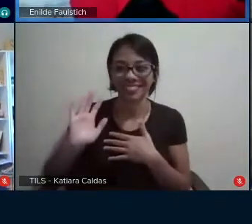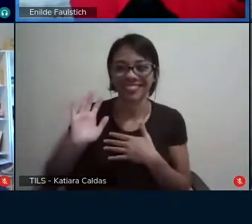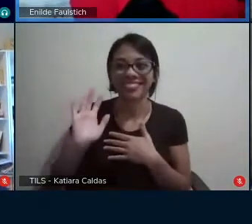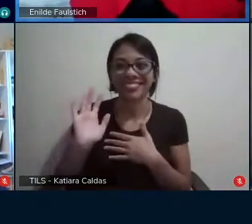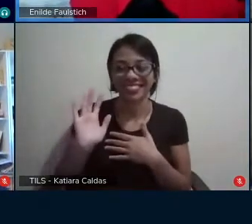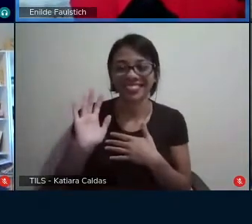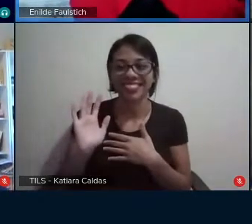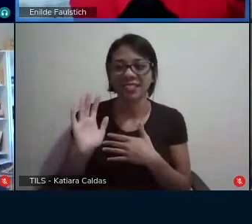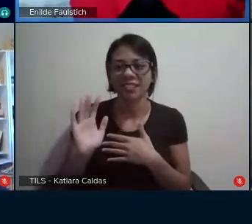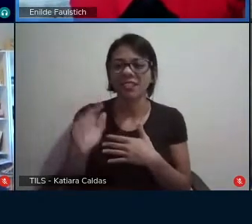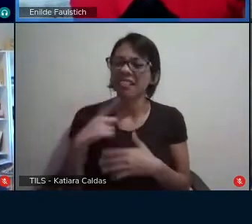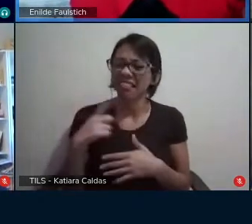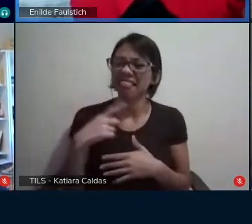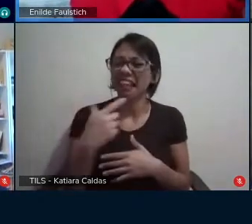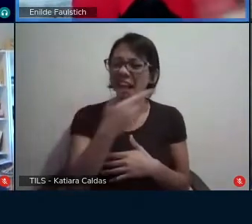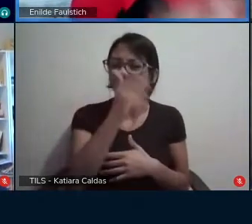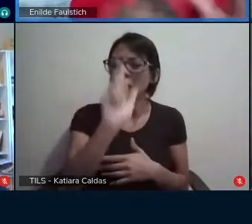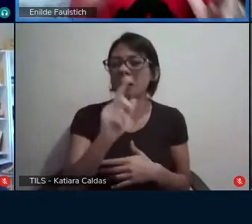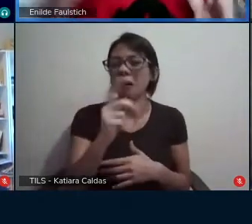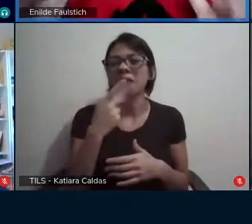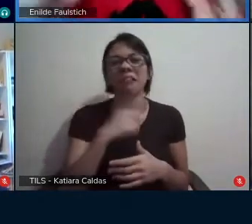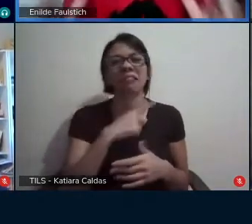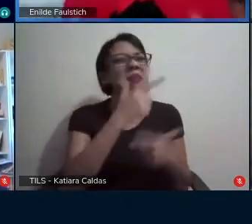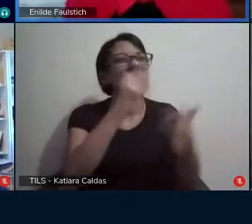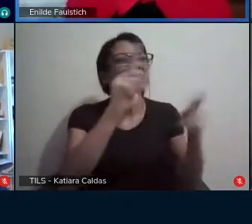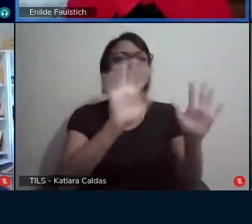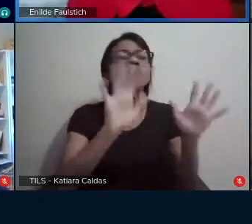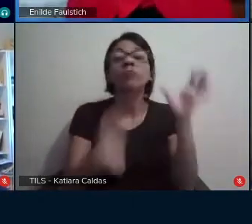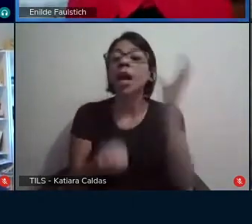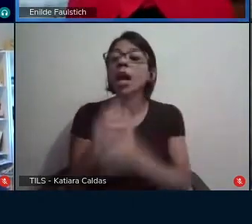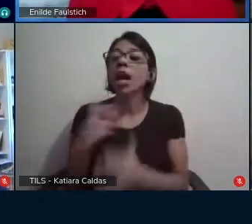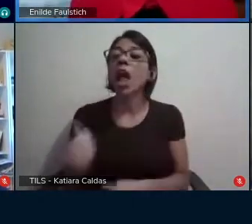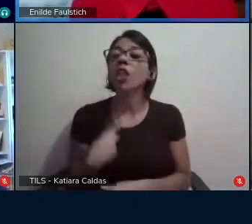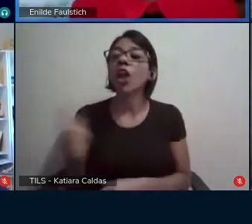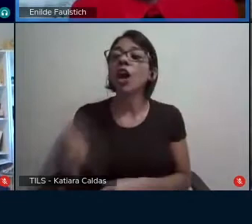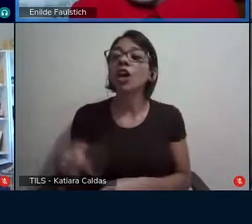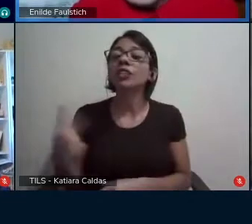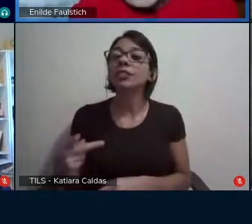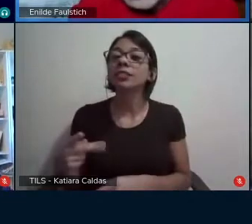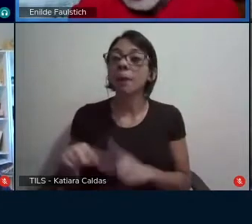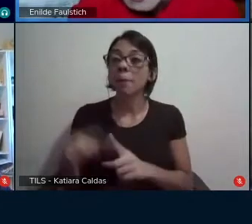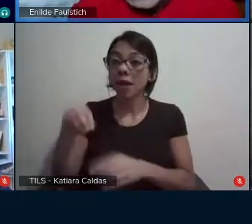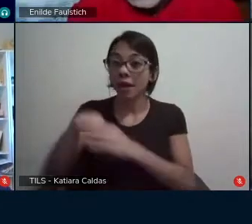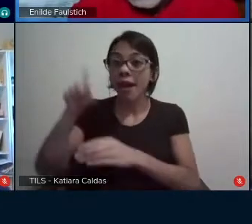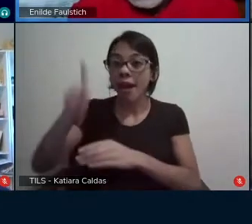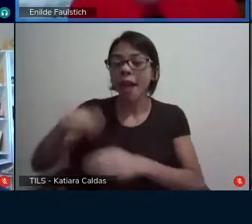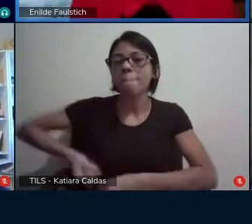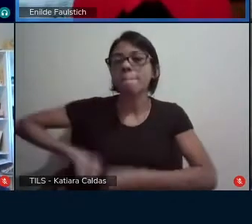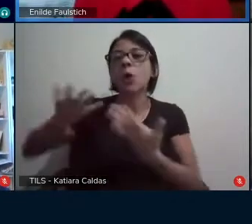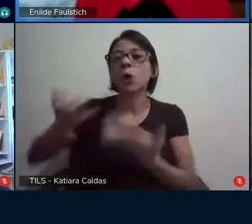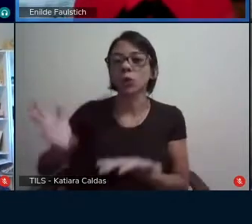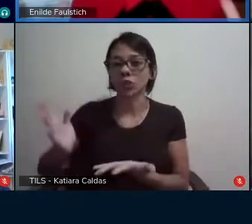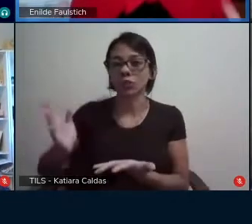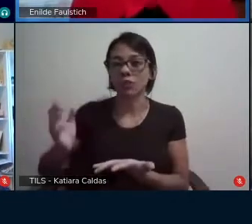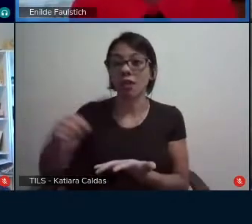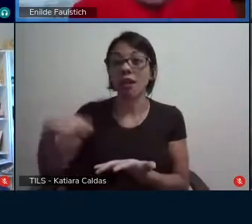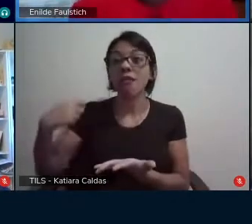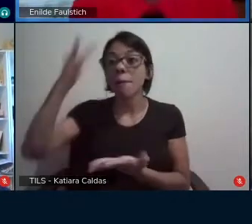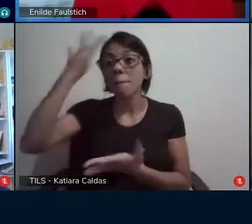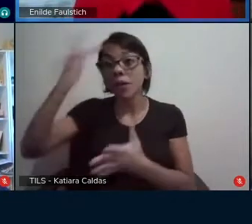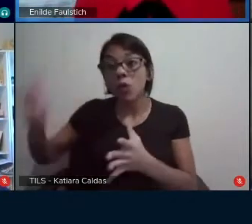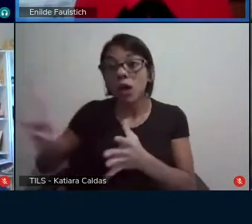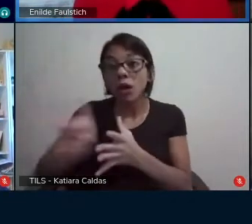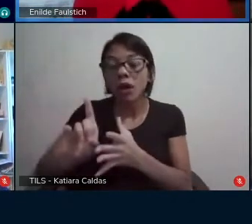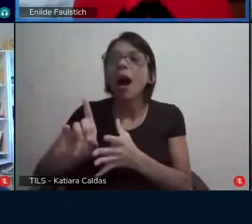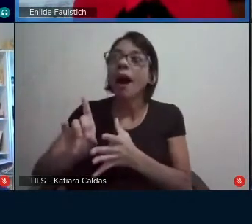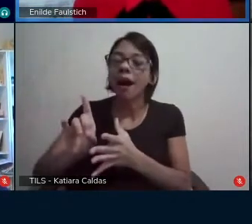lá dos que tem os... Então, nós vamos criar. Só que a nossa academia é uma academia produtiva. Quem faz parte? Todo mundo